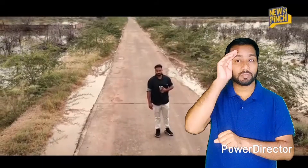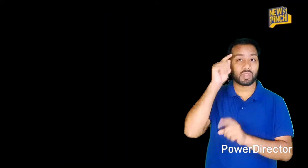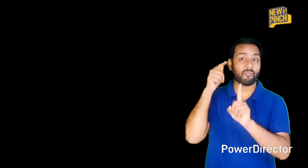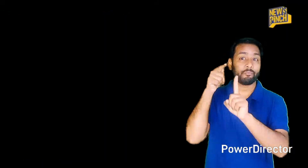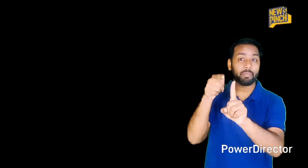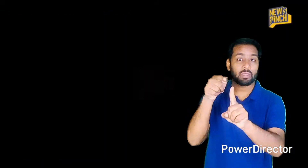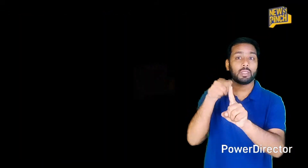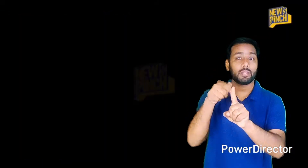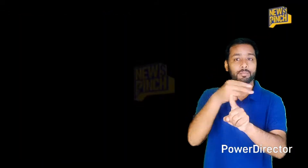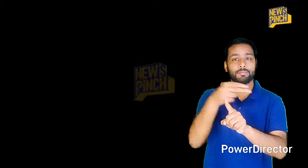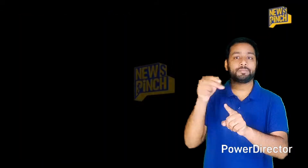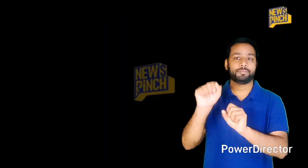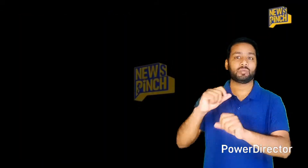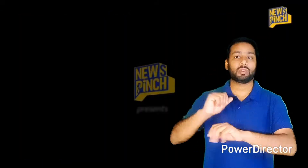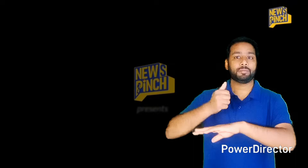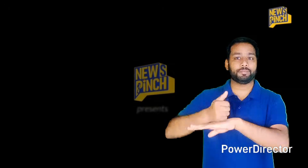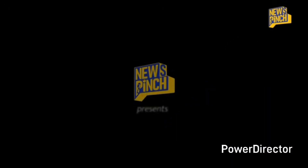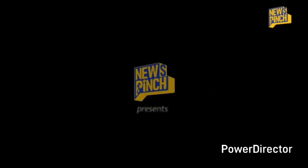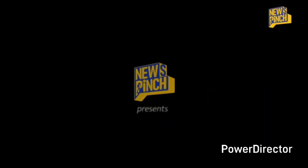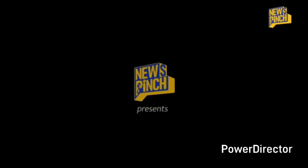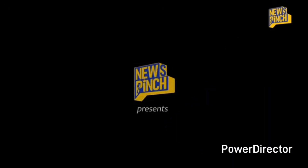पेज।